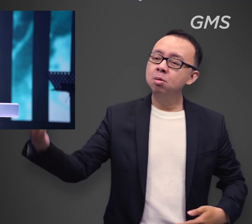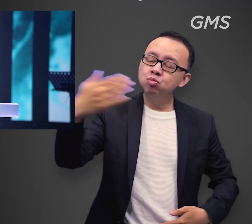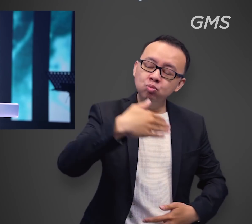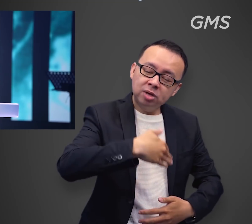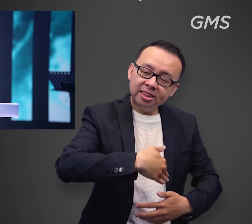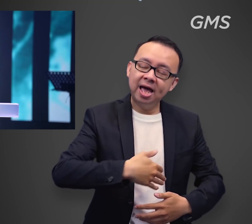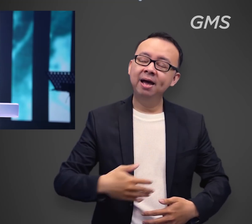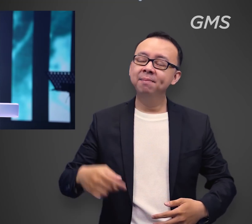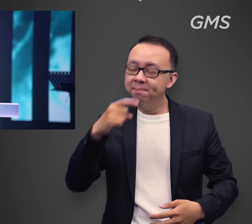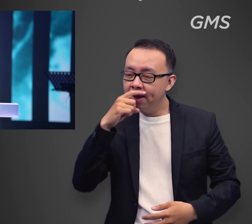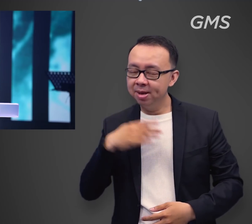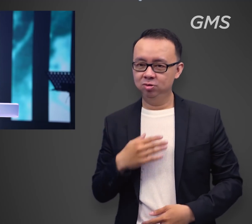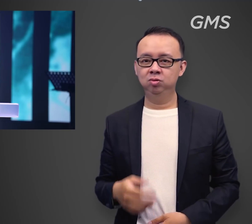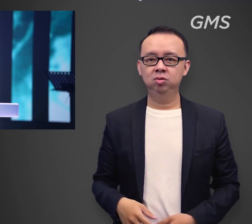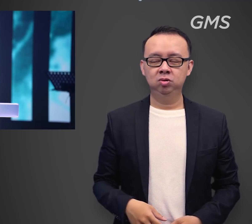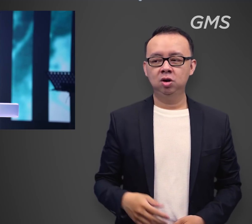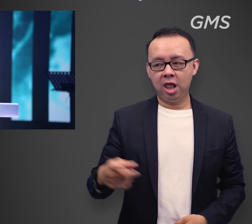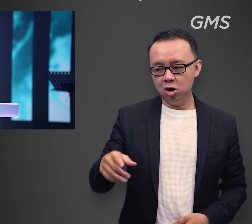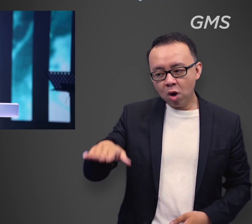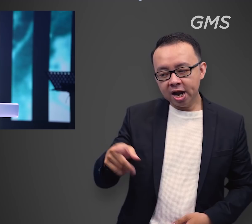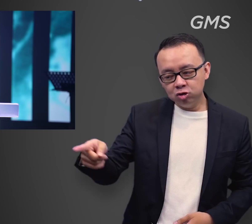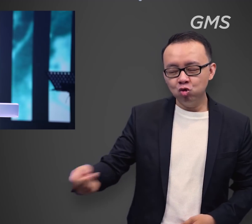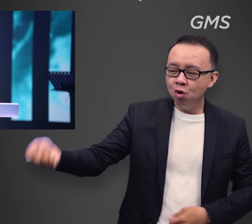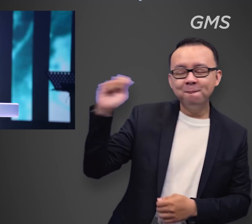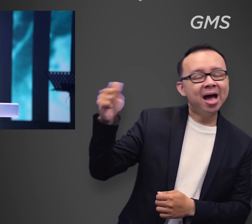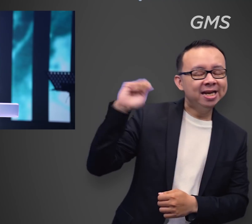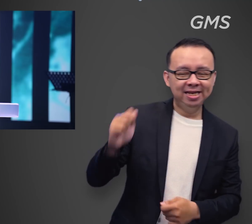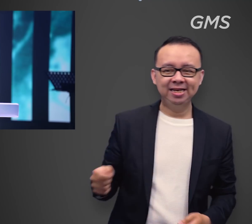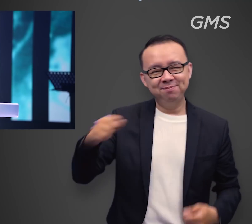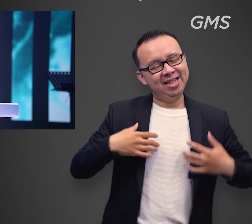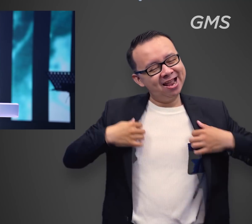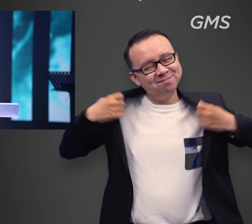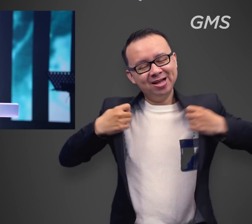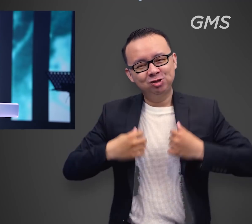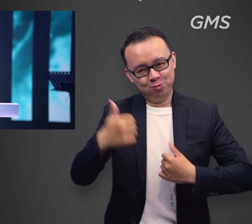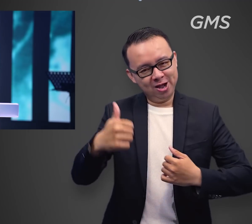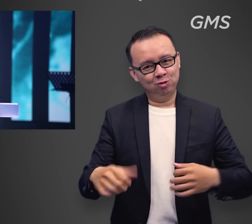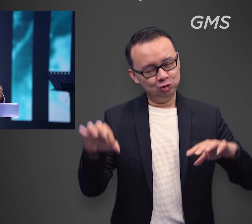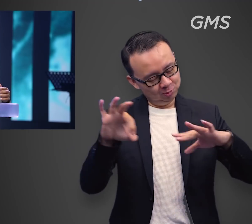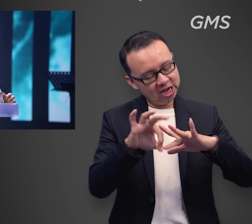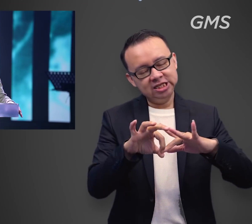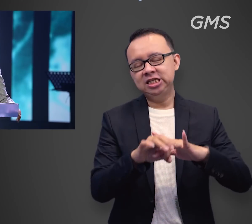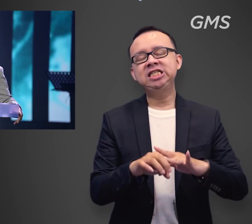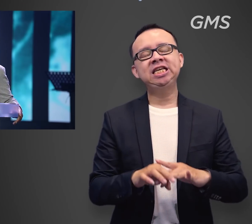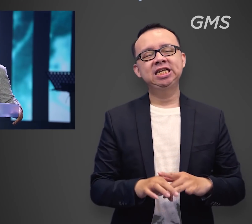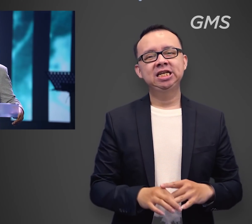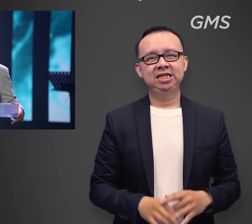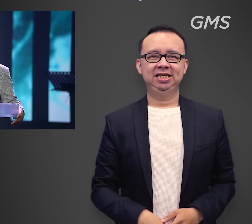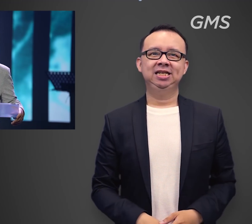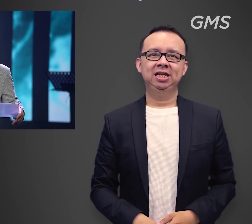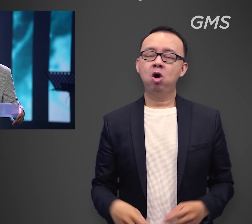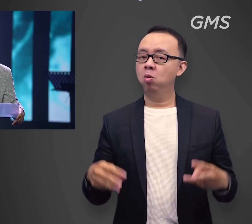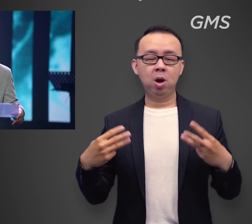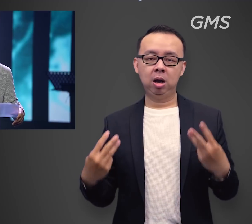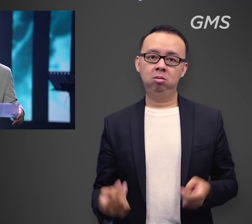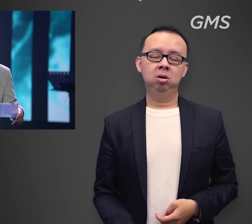itu mandi, dibersihkan. Kasih baju yang bagus. Ya, kasih cincin dan lain sebagainya. Wow. Kita